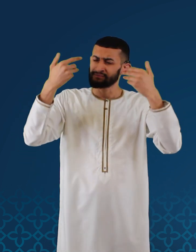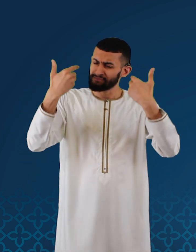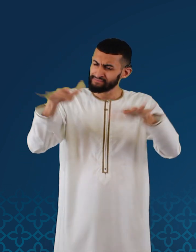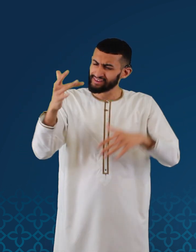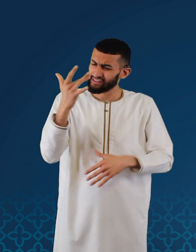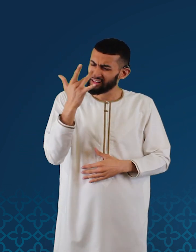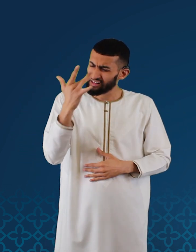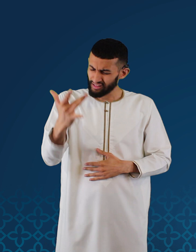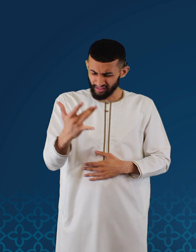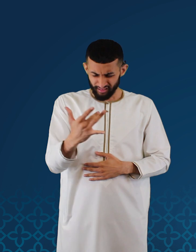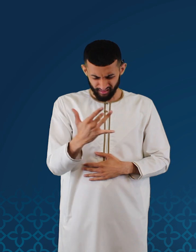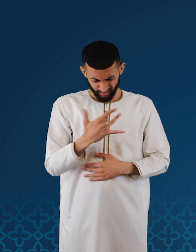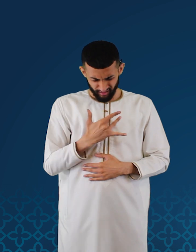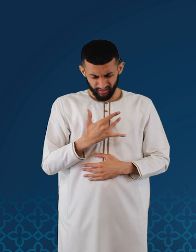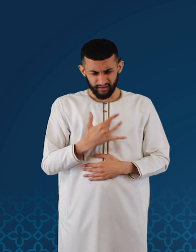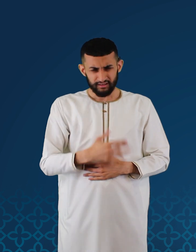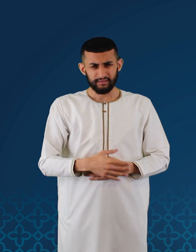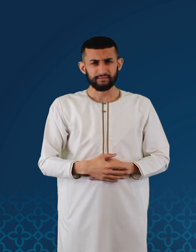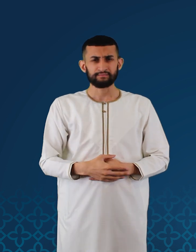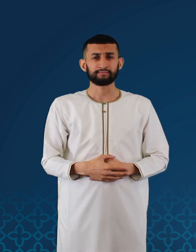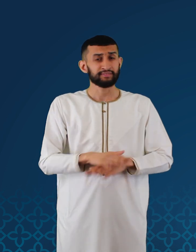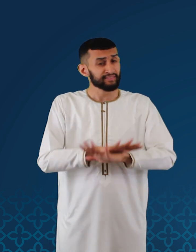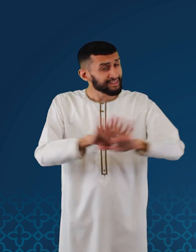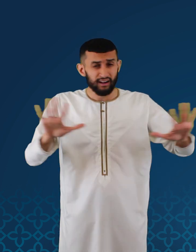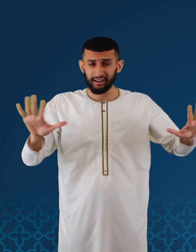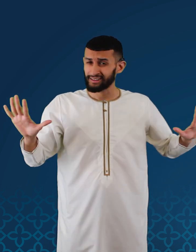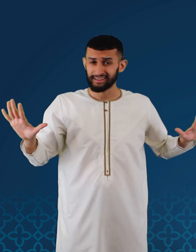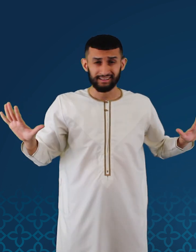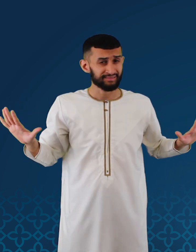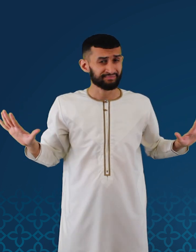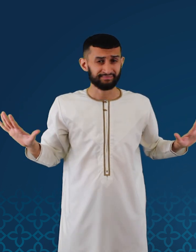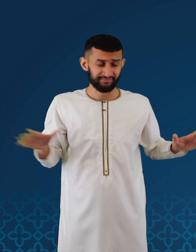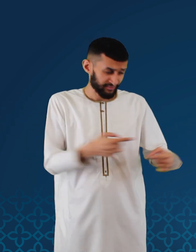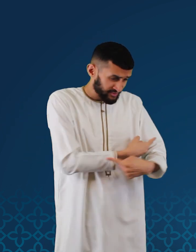أهانن كلا بل لا تكرمون